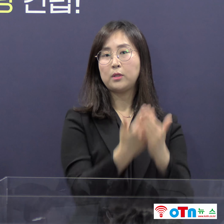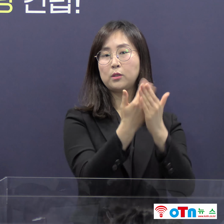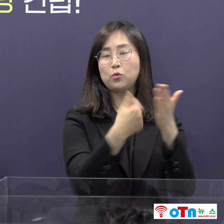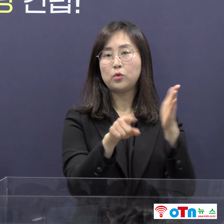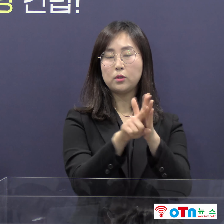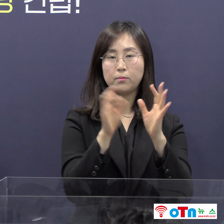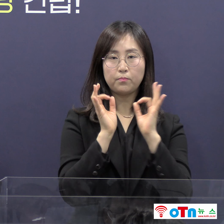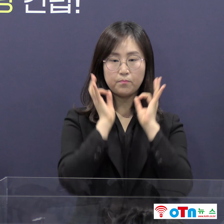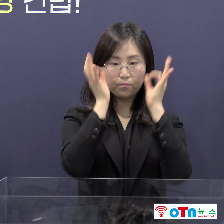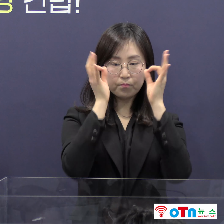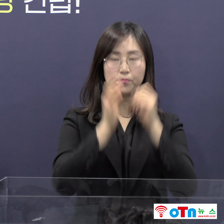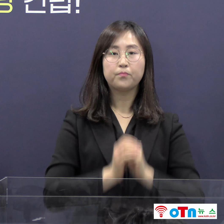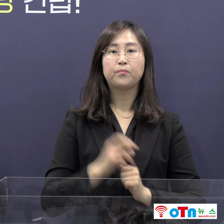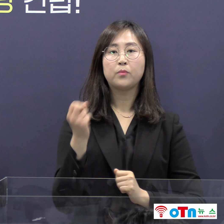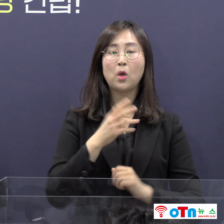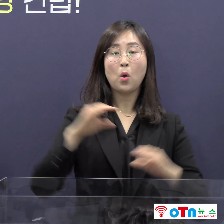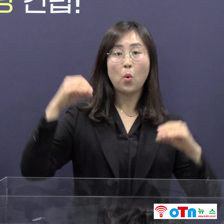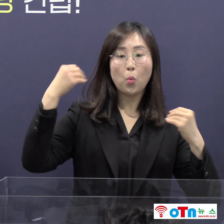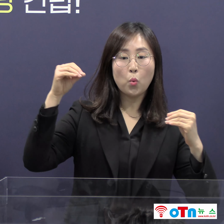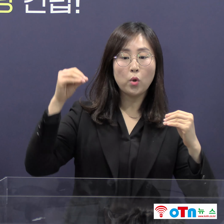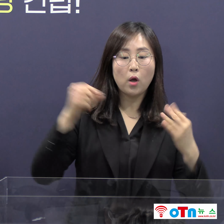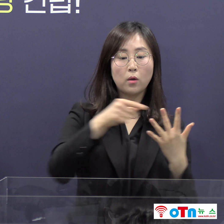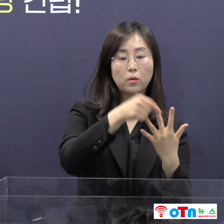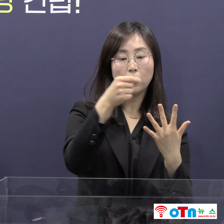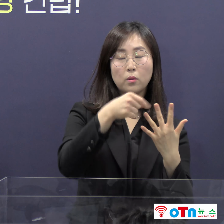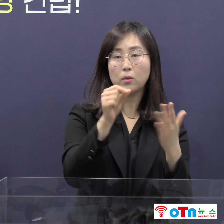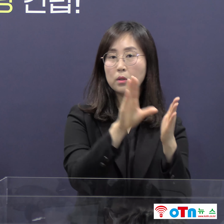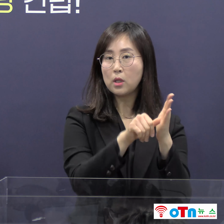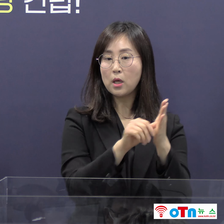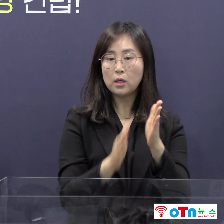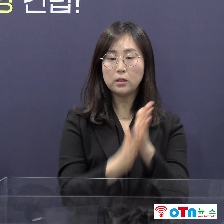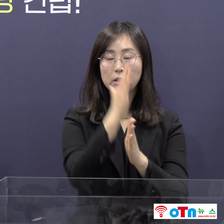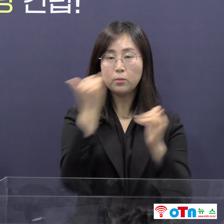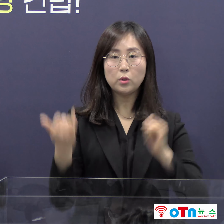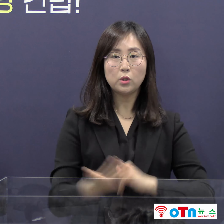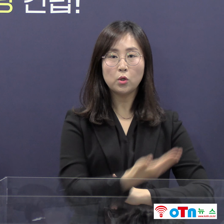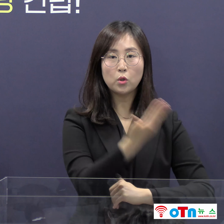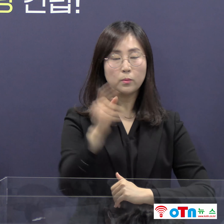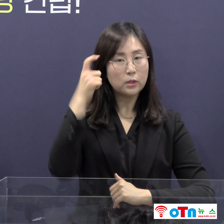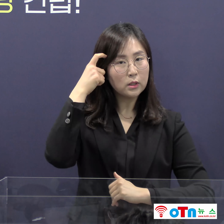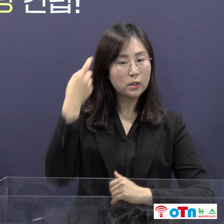공연을 선정할 때 시민들의 의견을 적극 반영해서 장르 및